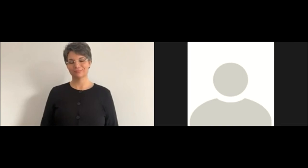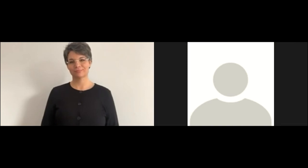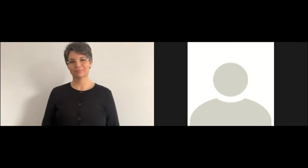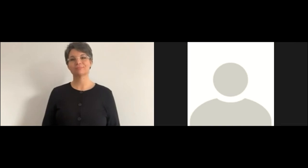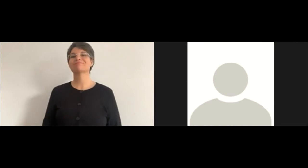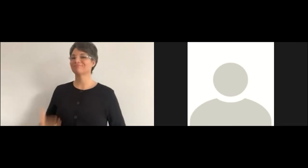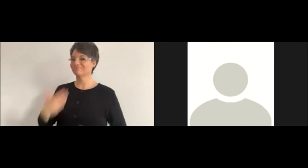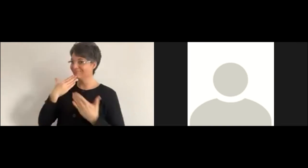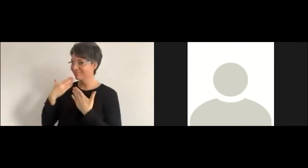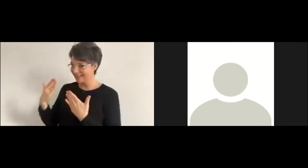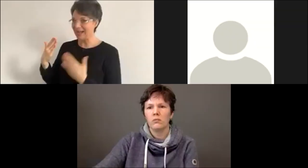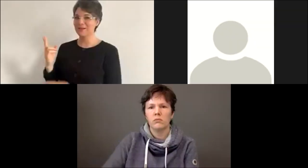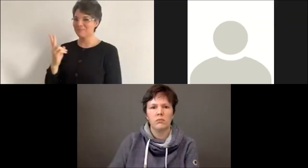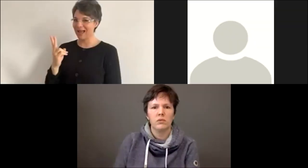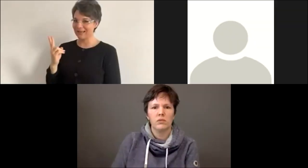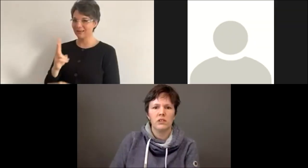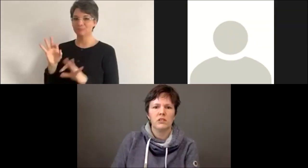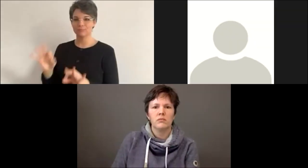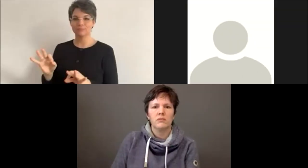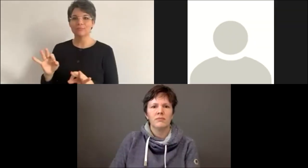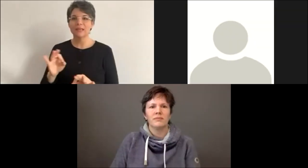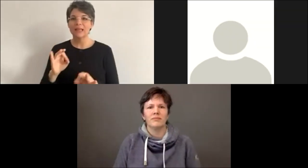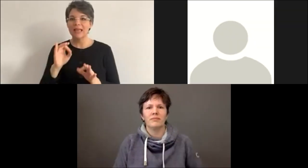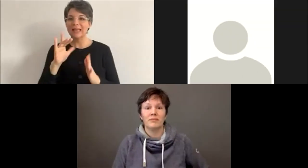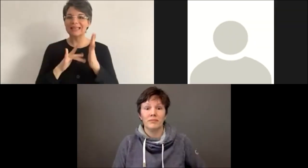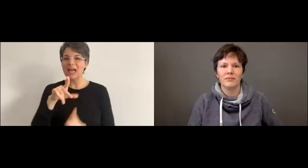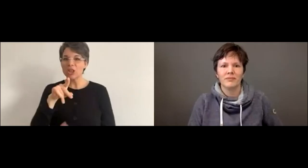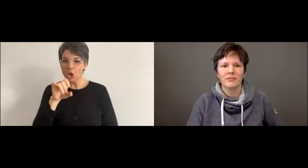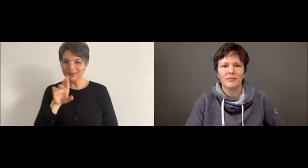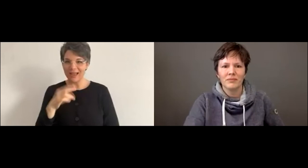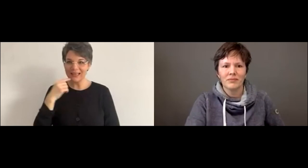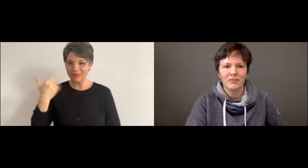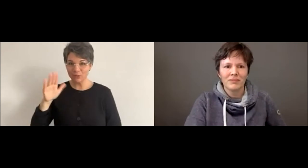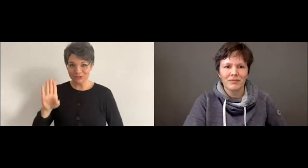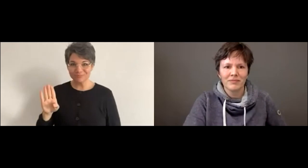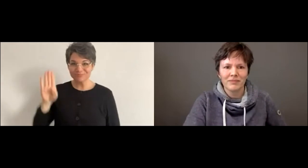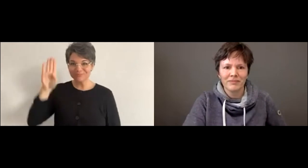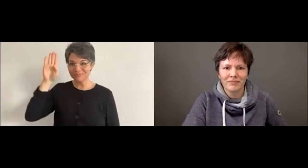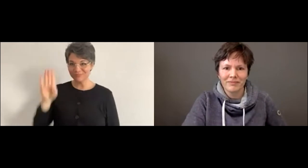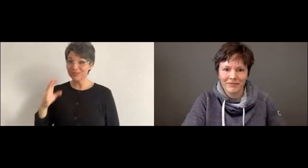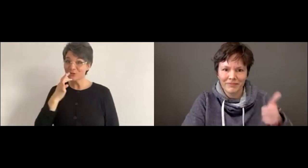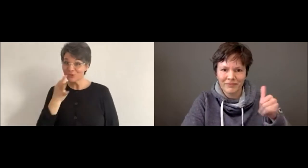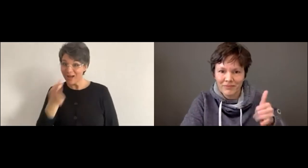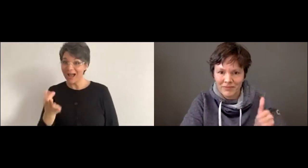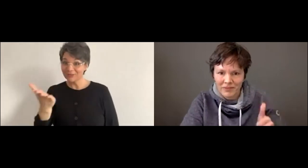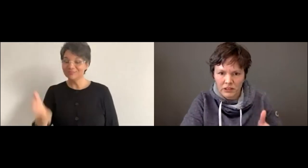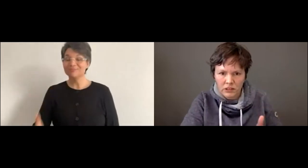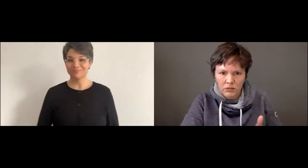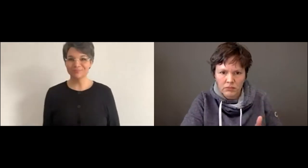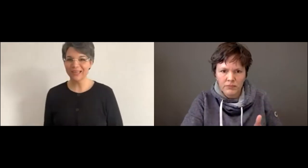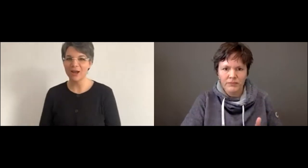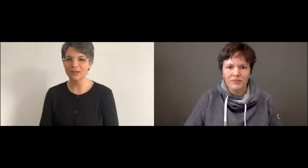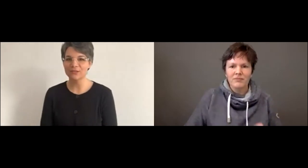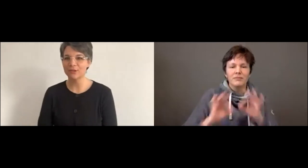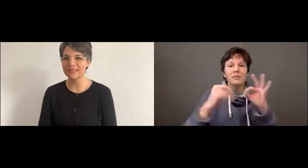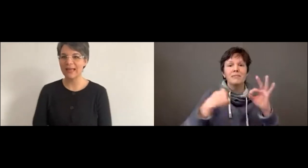Vielen Dank, Johanna und Patti. Christa Notter hat die Hand gehoben und möchte gerne eine Frage stellen.